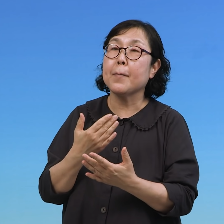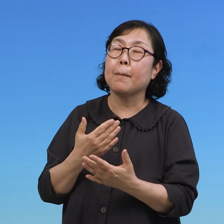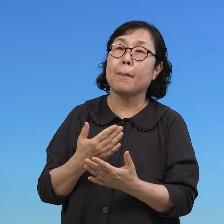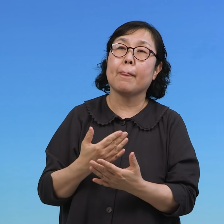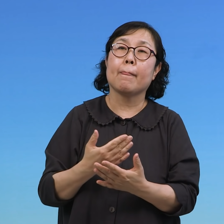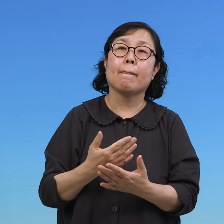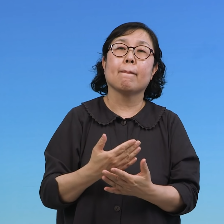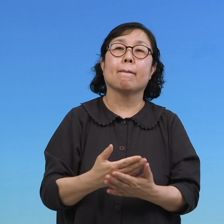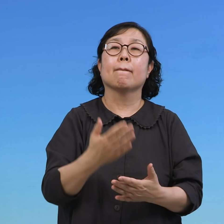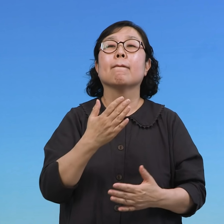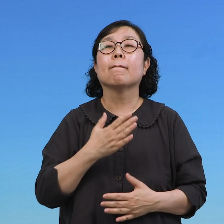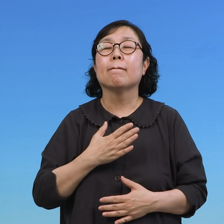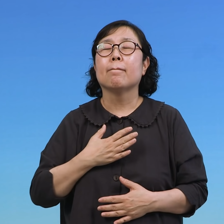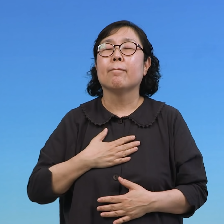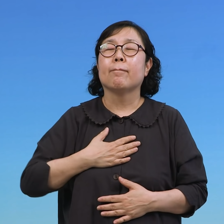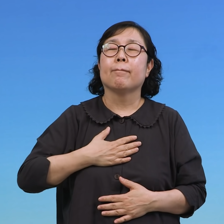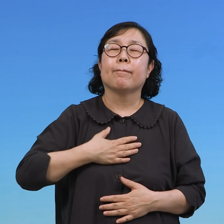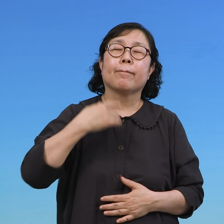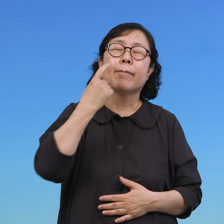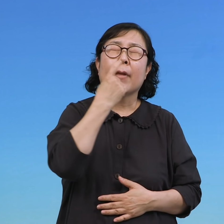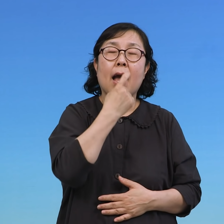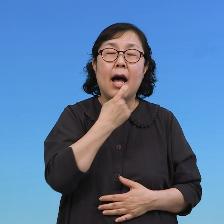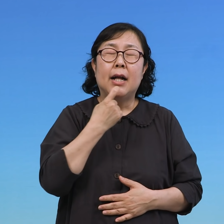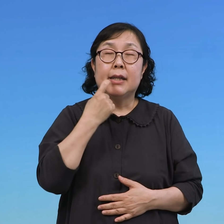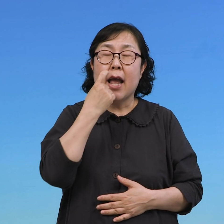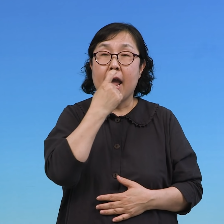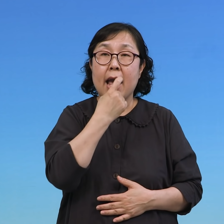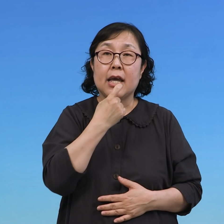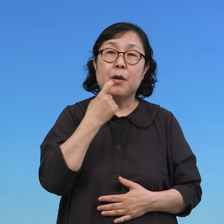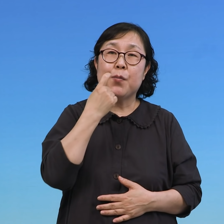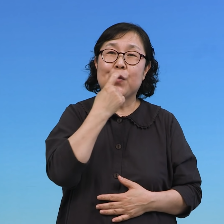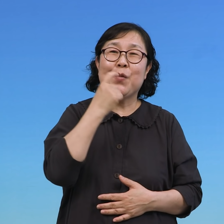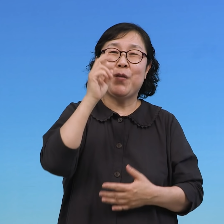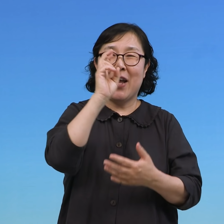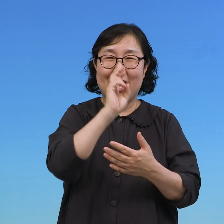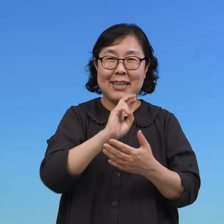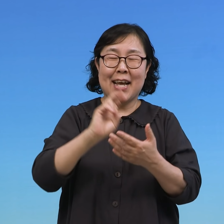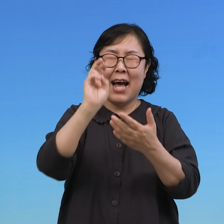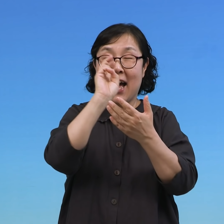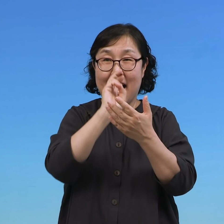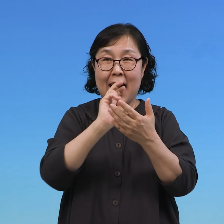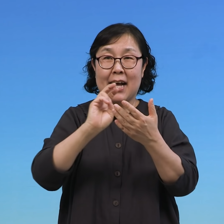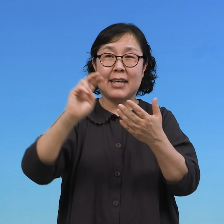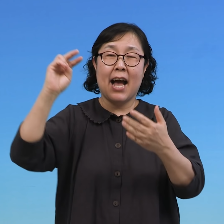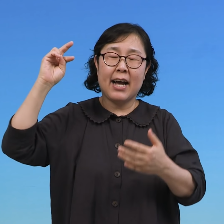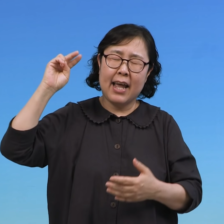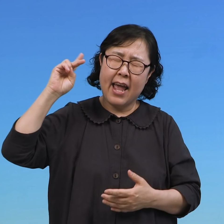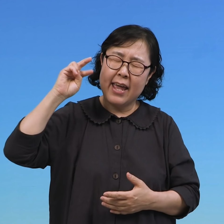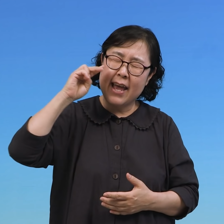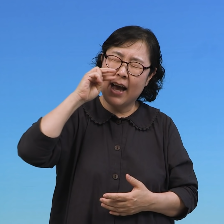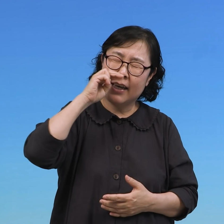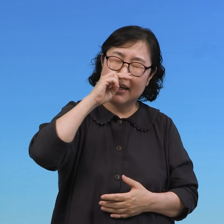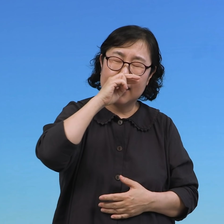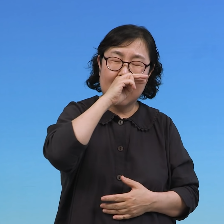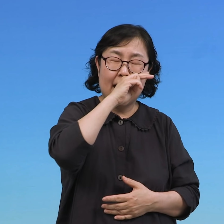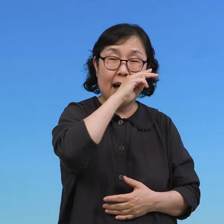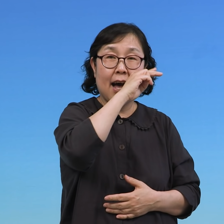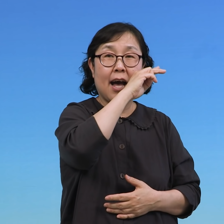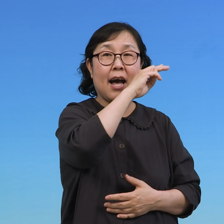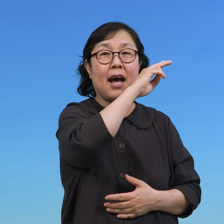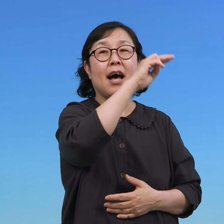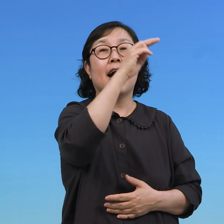내 입술에 찬양의 향기가, 내 입술에